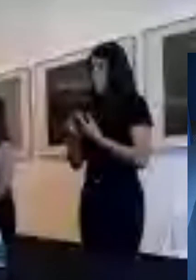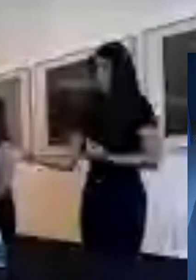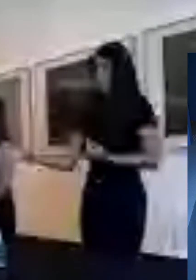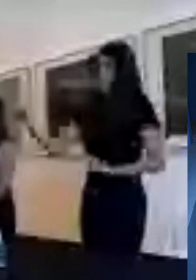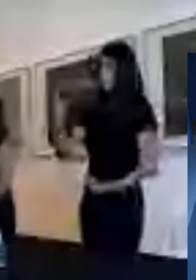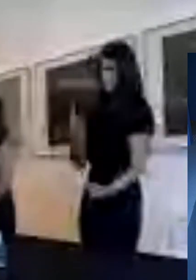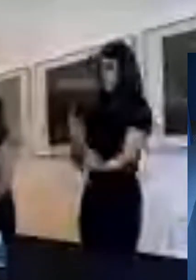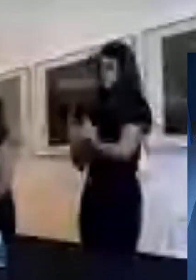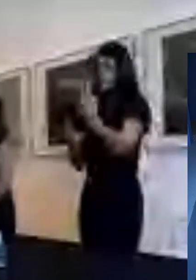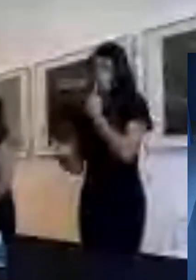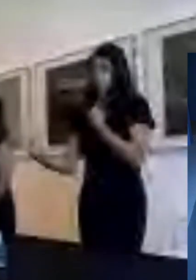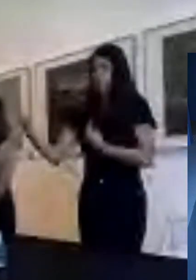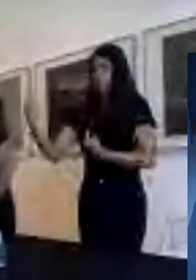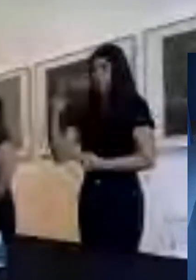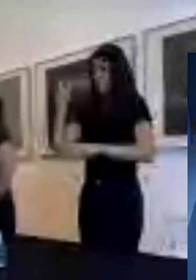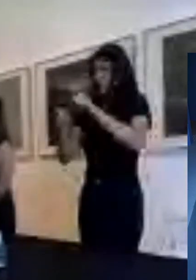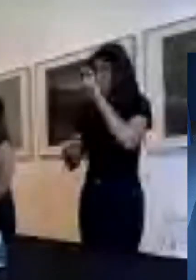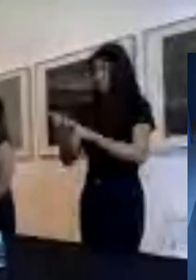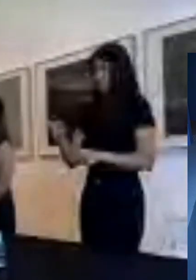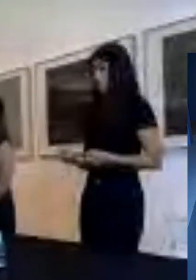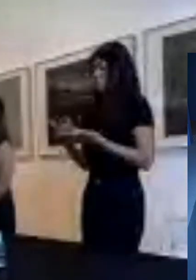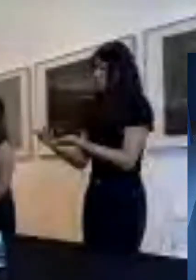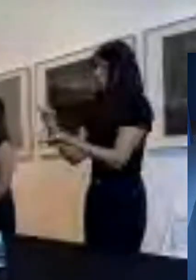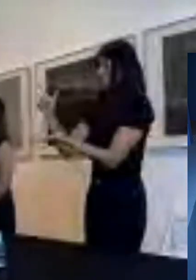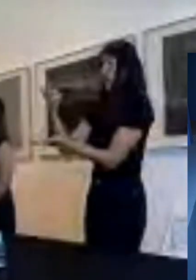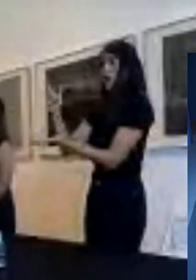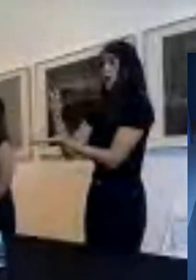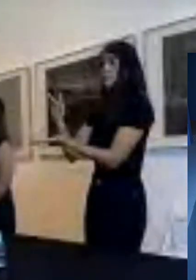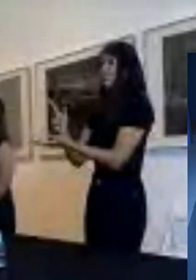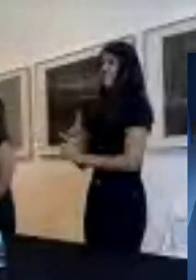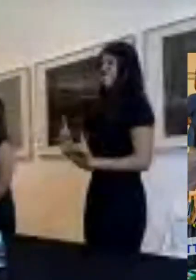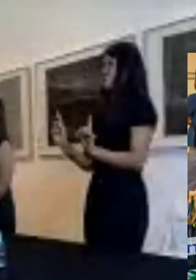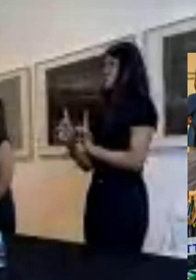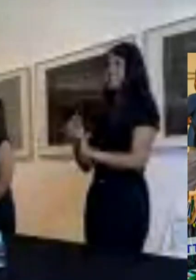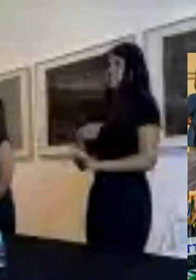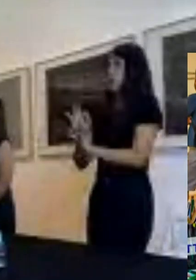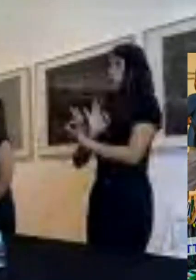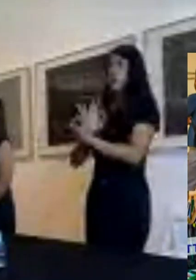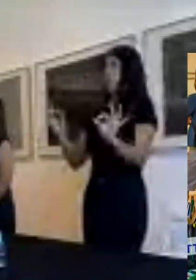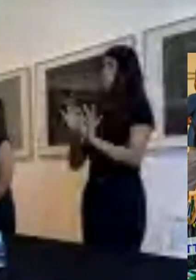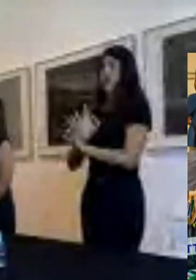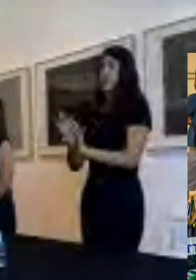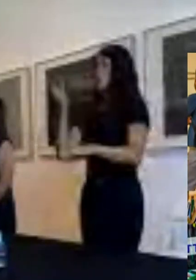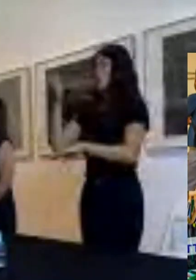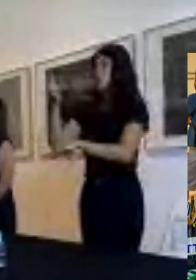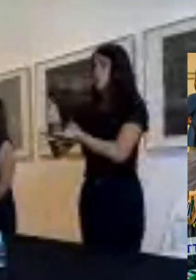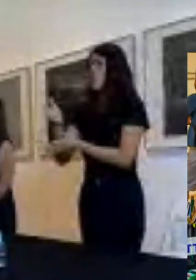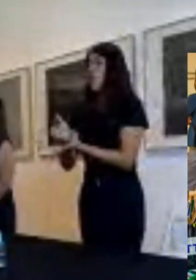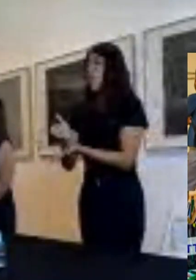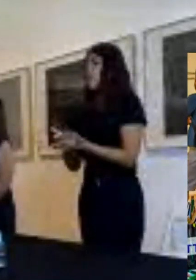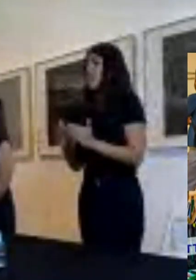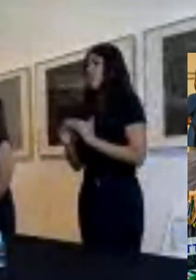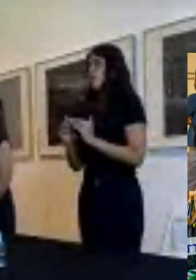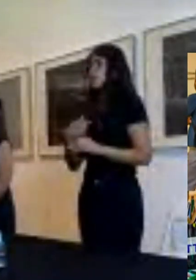les ofrecía un lápiz y te decía: no, yo nunca fui al colegio, yo nunca tomé